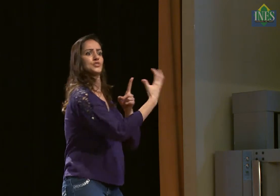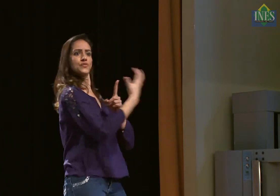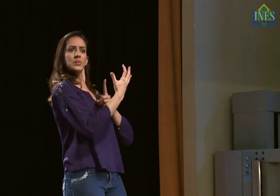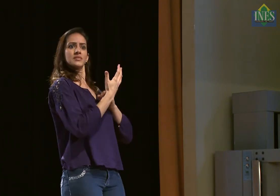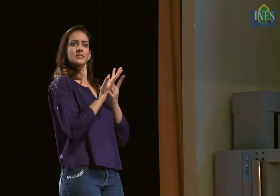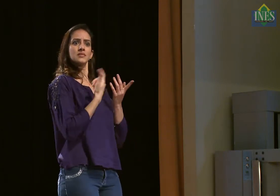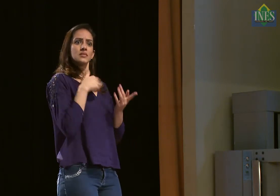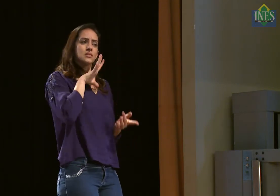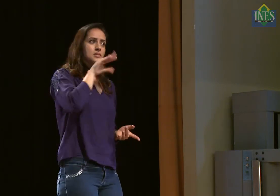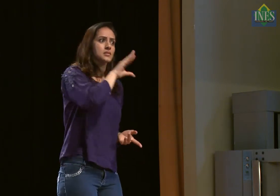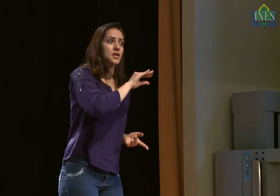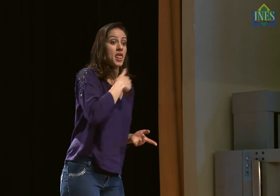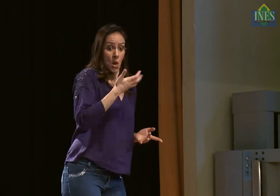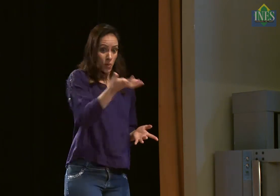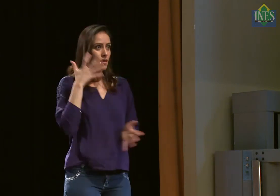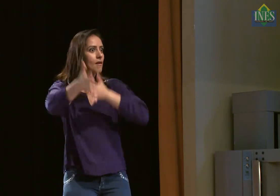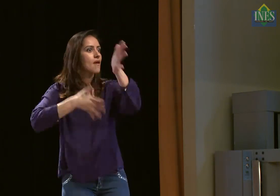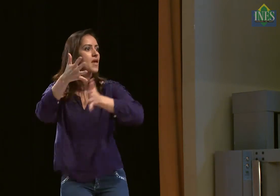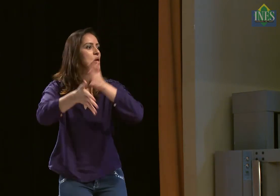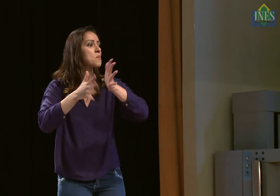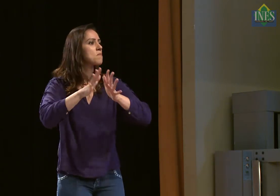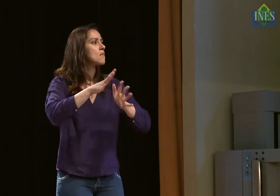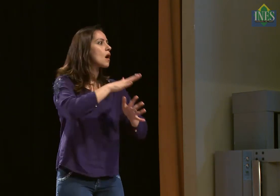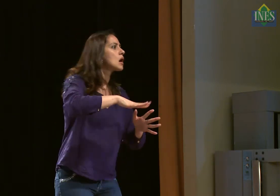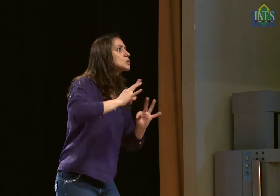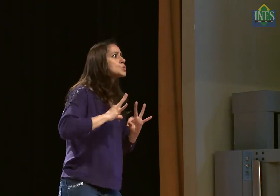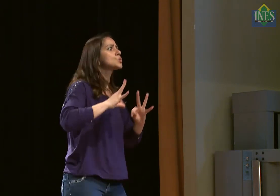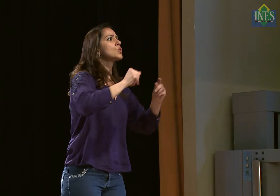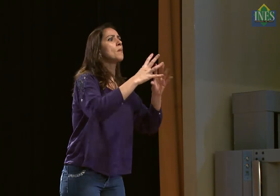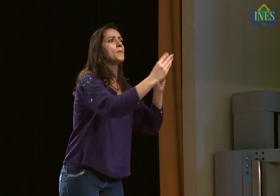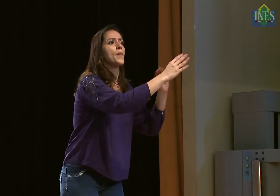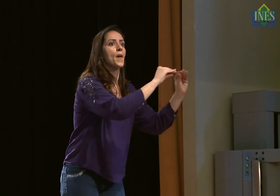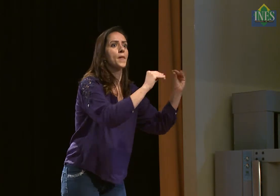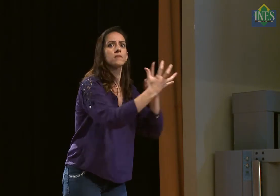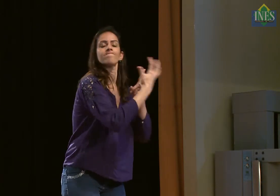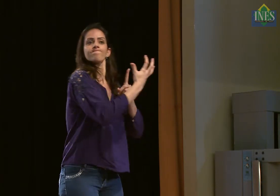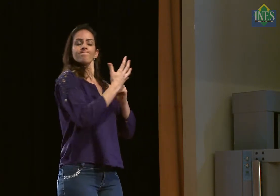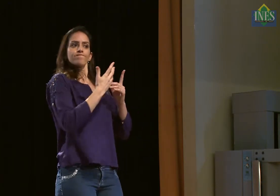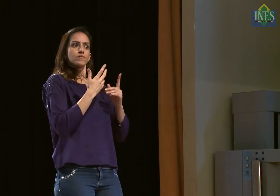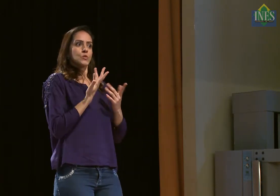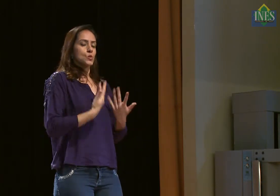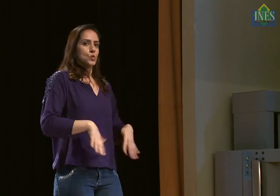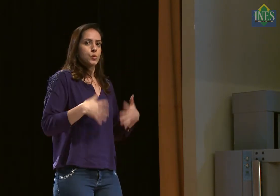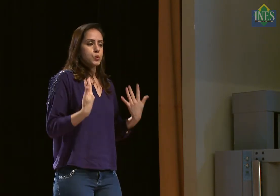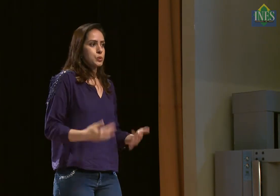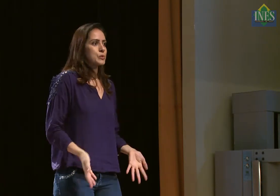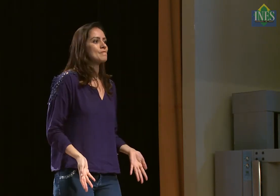mas parece que a influência é contrária, a influência de falar, eu quero fazer essa língua de sinais, mas todo mundo fica falando e me influencia